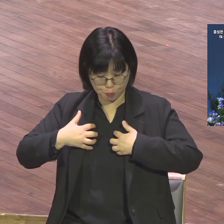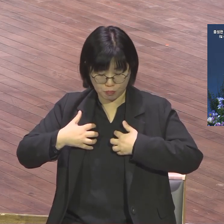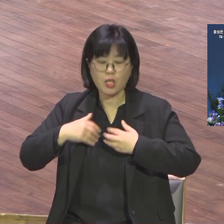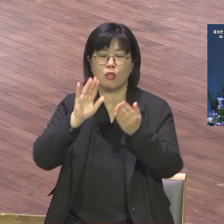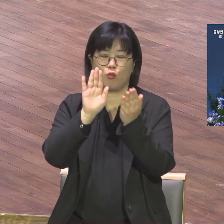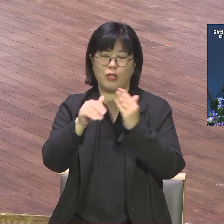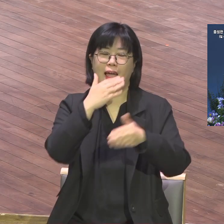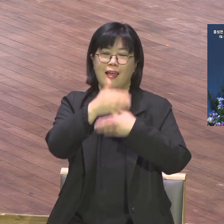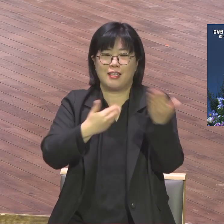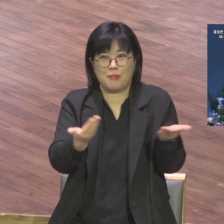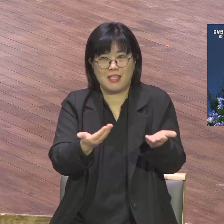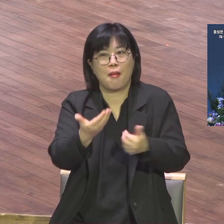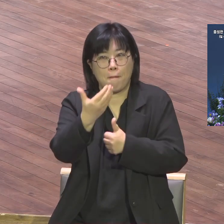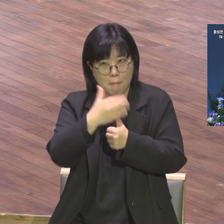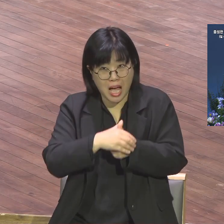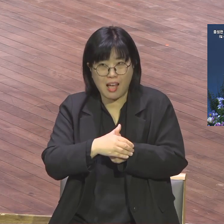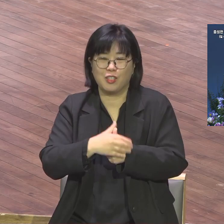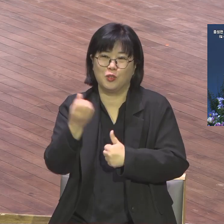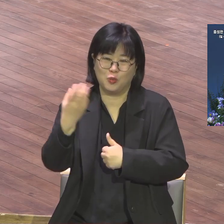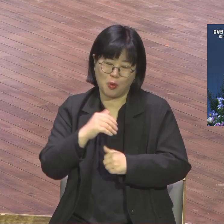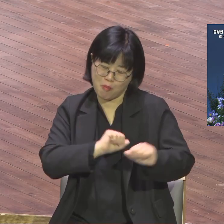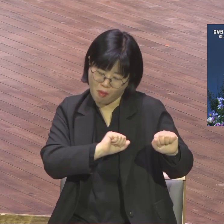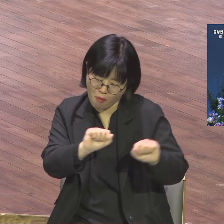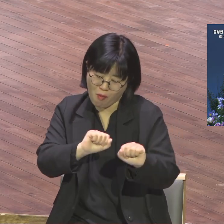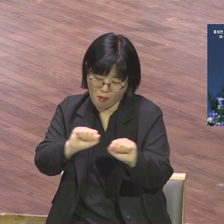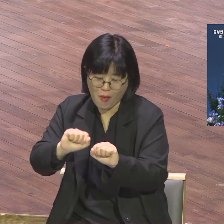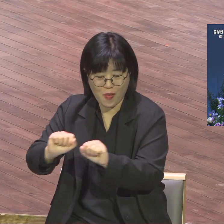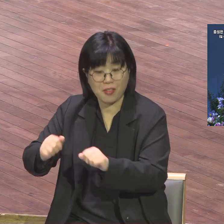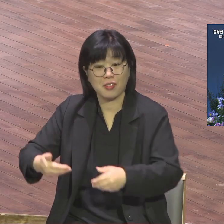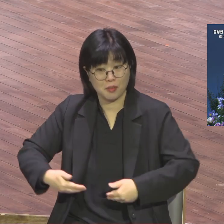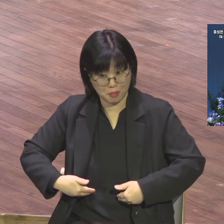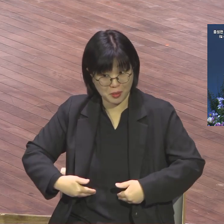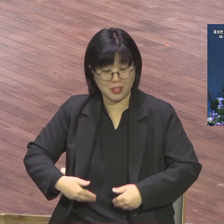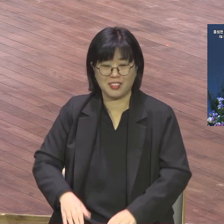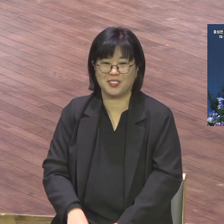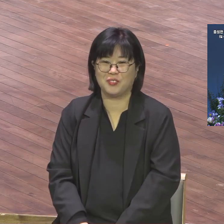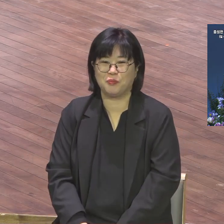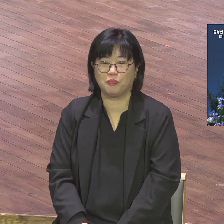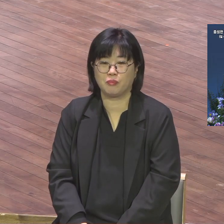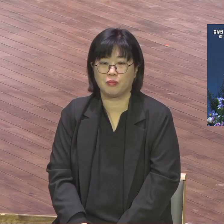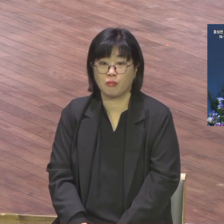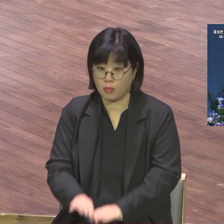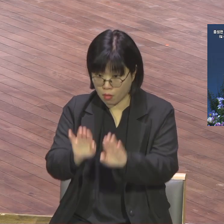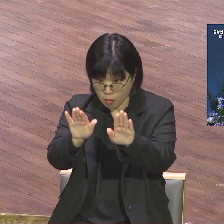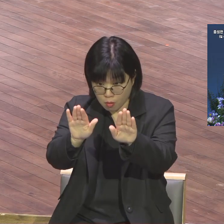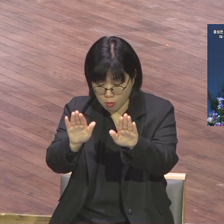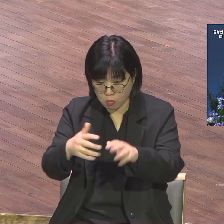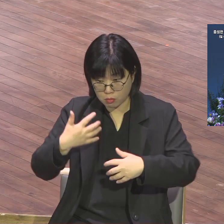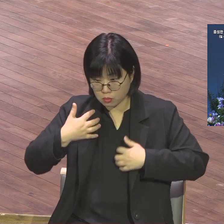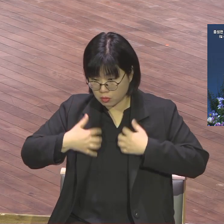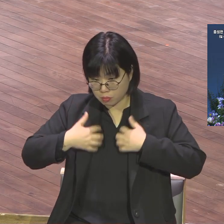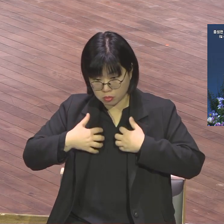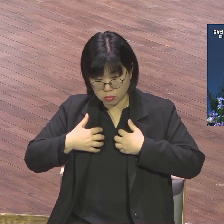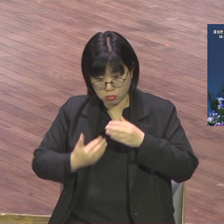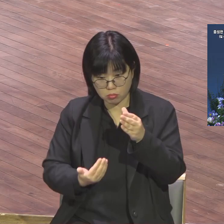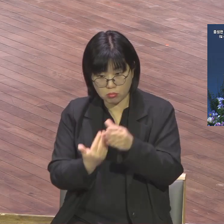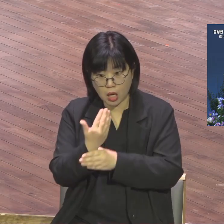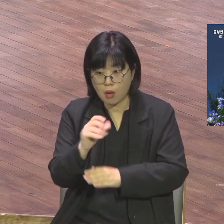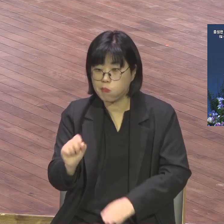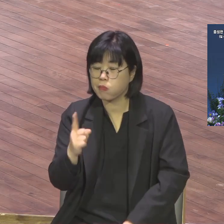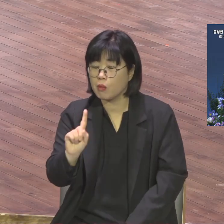풍성한 기쁨의 삶의 근원이 뭐냐? 근원은 어디서 출발하느냐? 하나님으로부터.